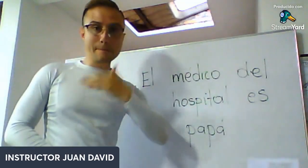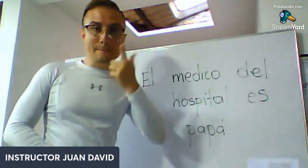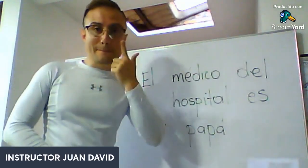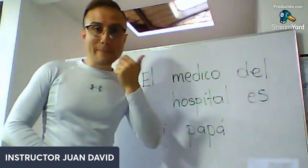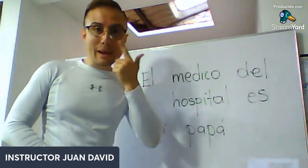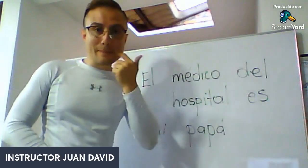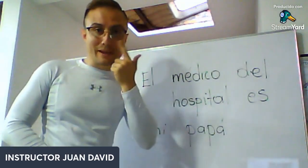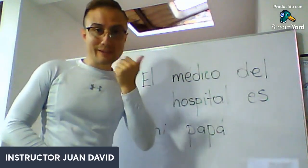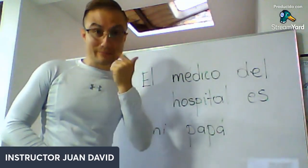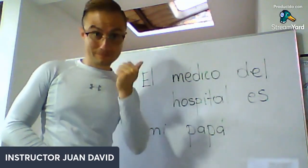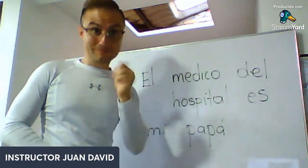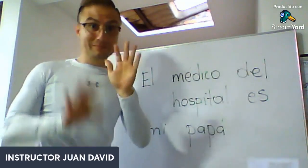mi papá